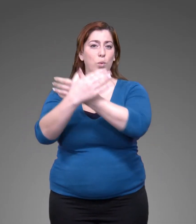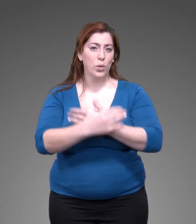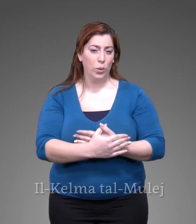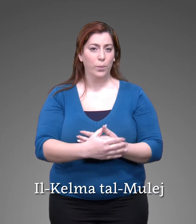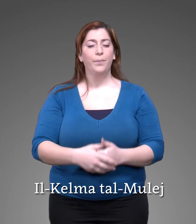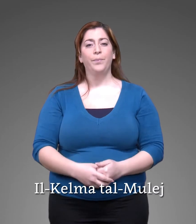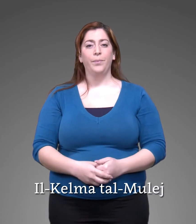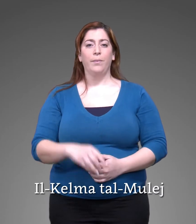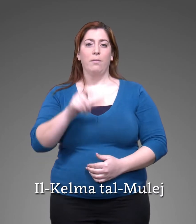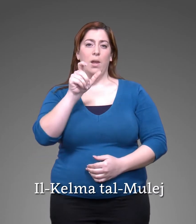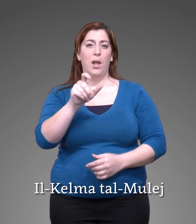I kelma taħl-mulej